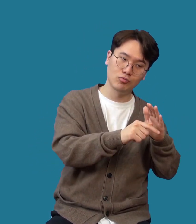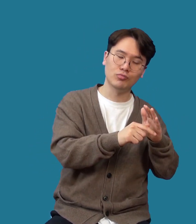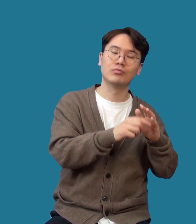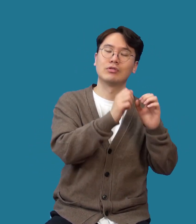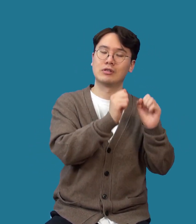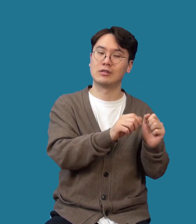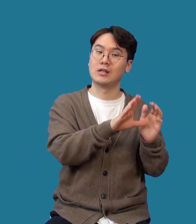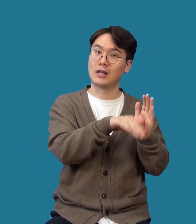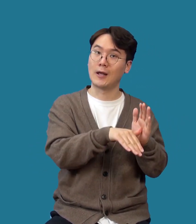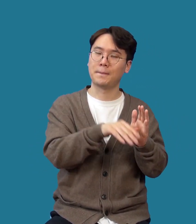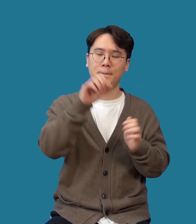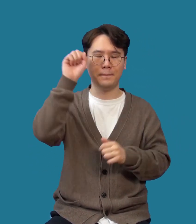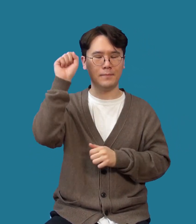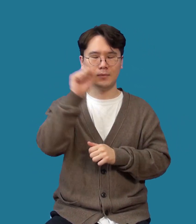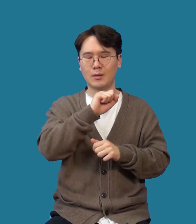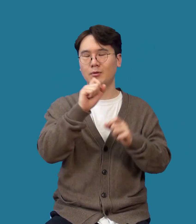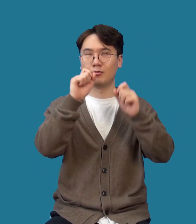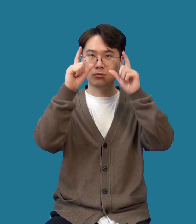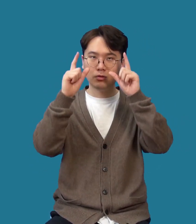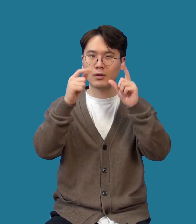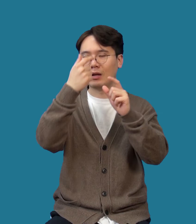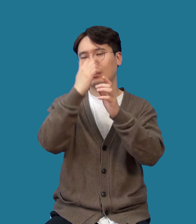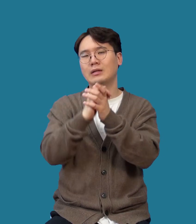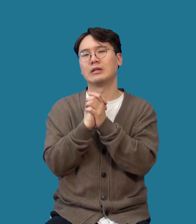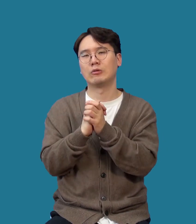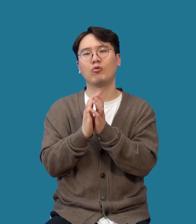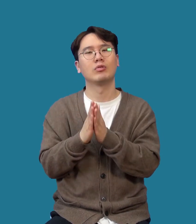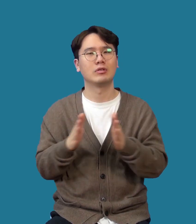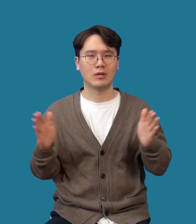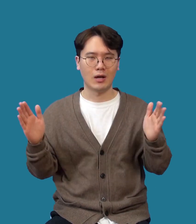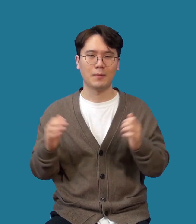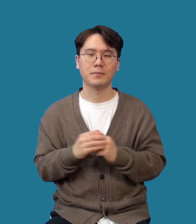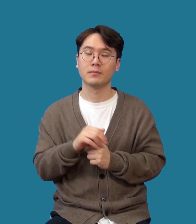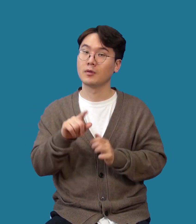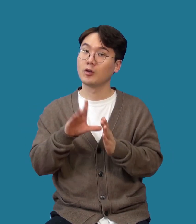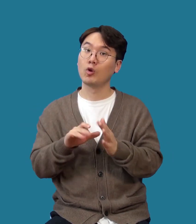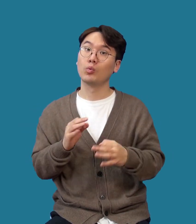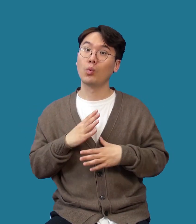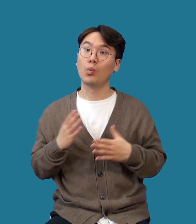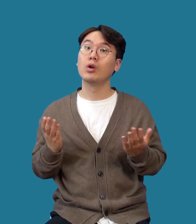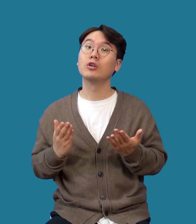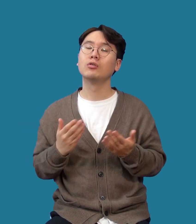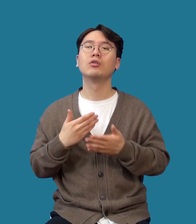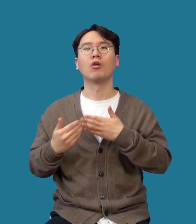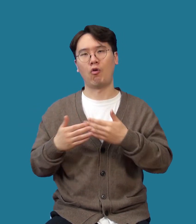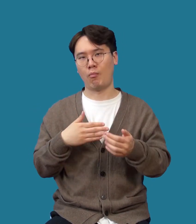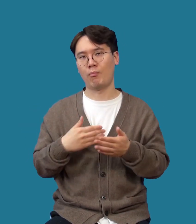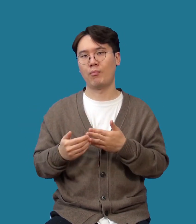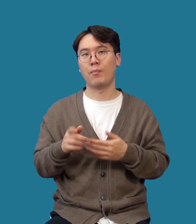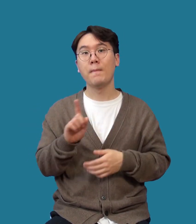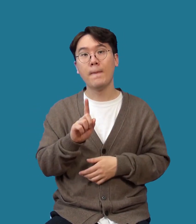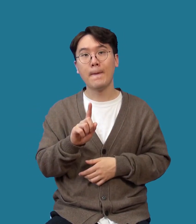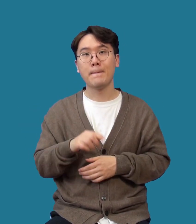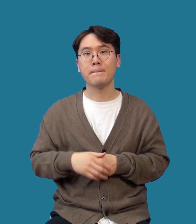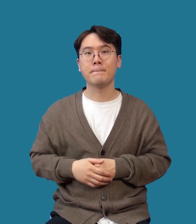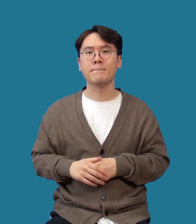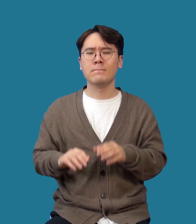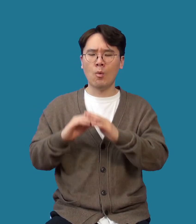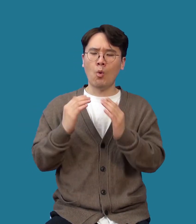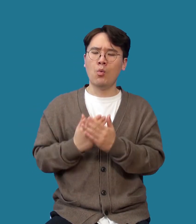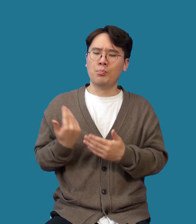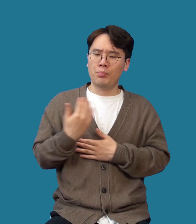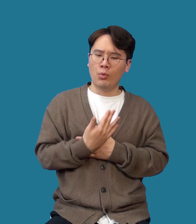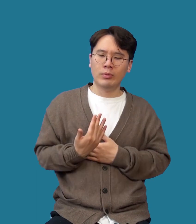간절하게 기도를 하십니다. 그런데 놀라운 일을 경험했습니다. 온몸이